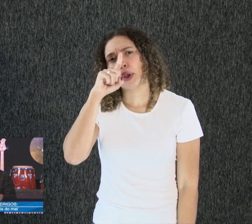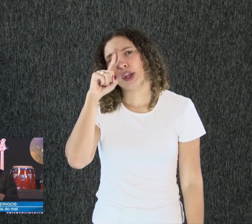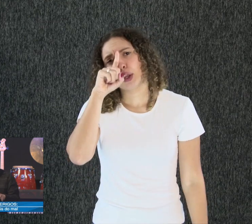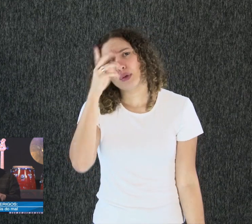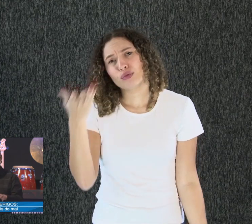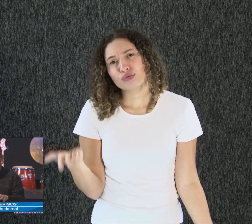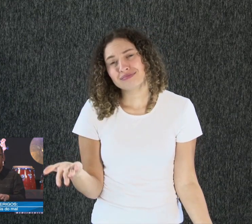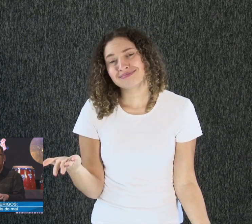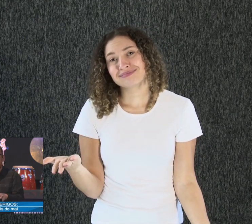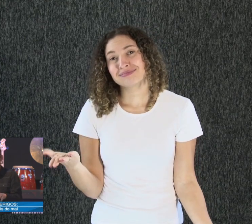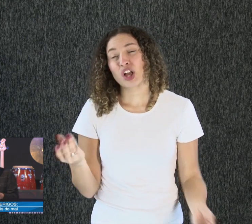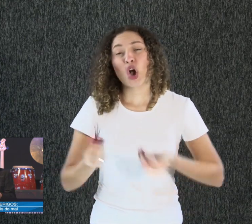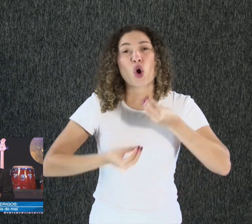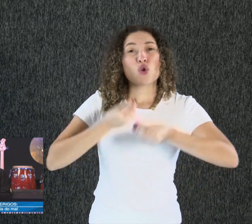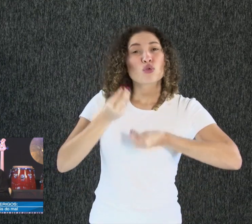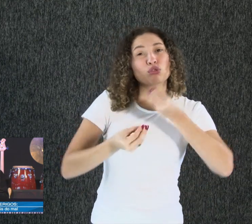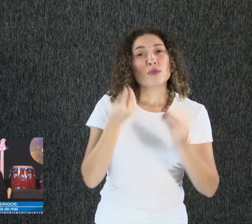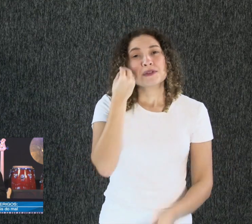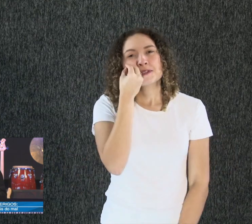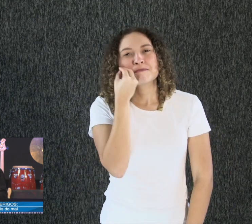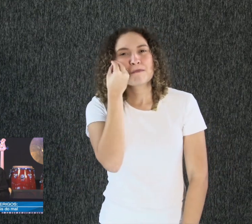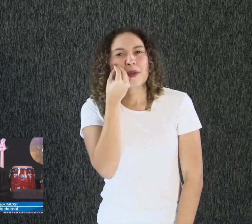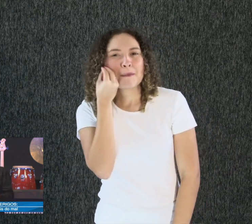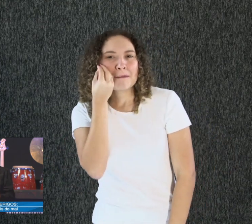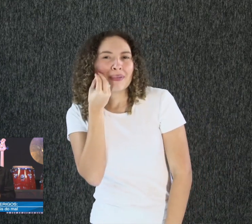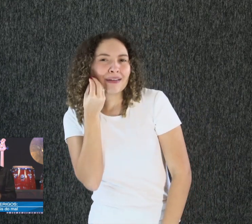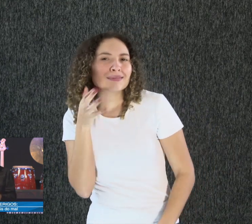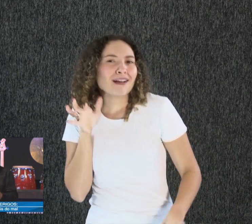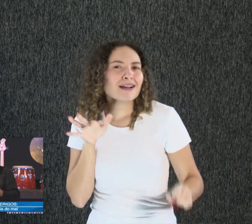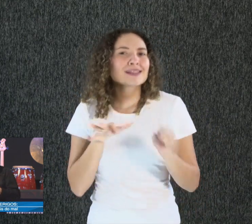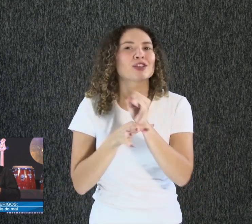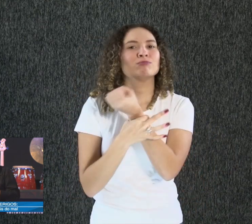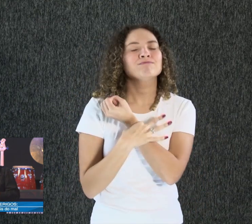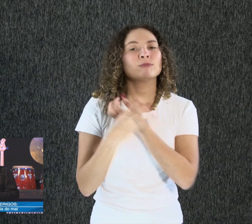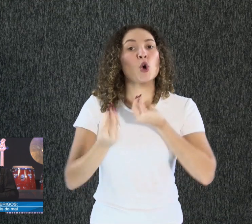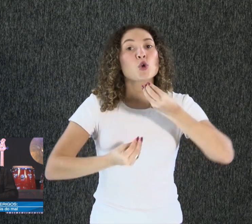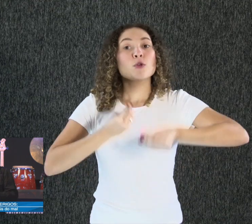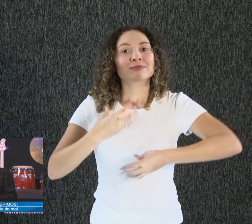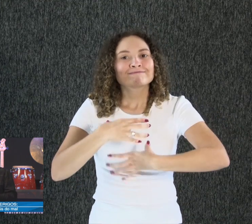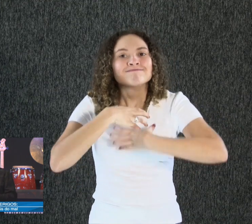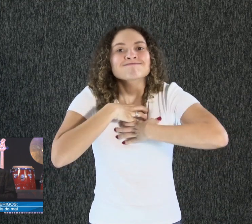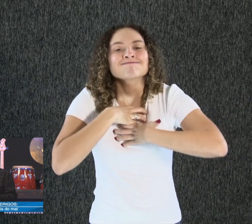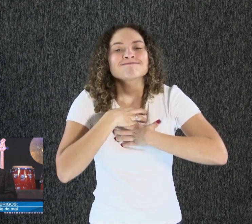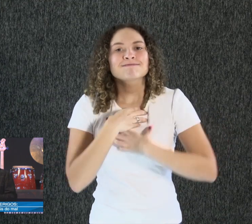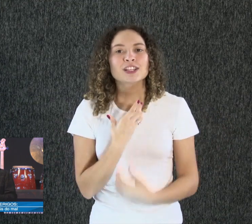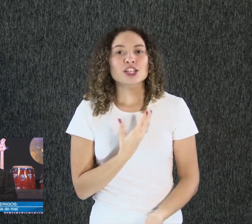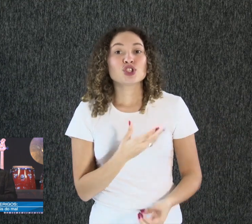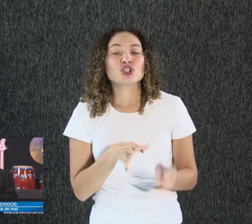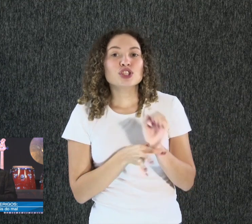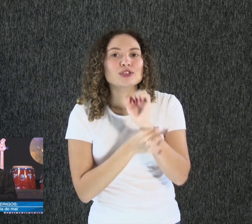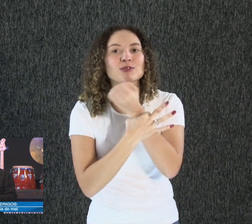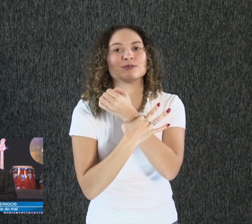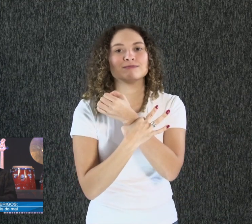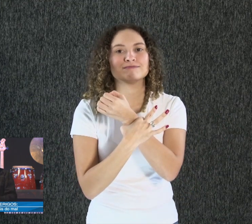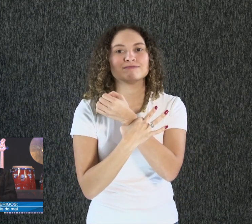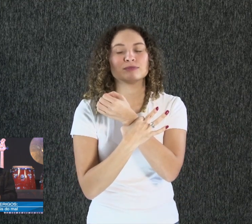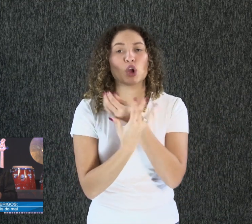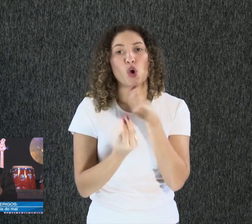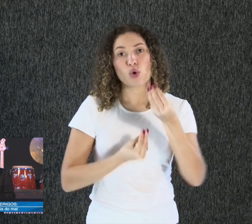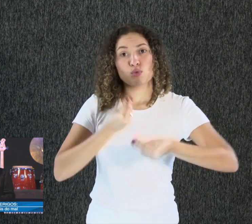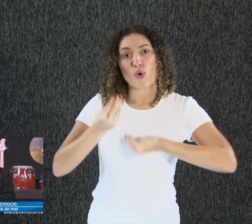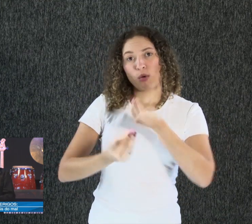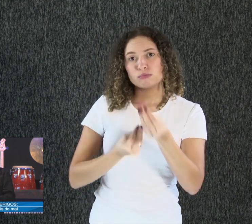perigos, gente. Como experimentar a segurança? Como é que eu posso me sentir seguro? Quem